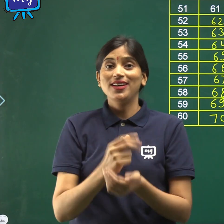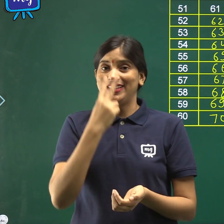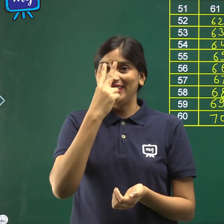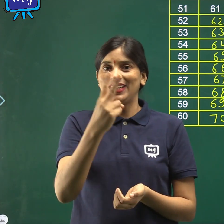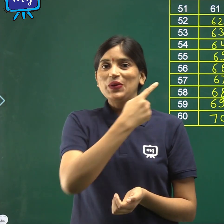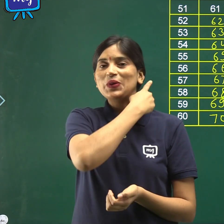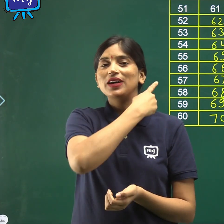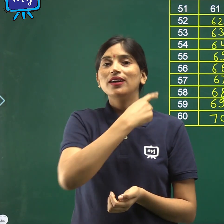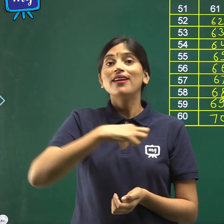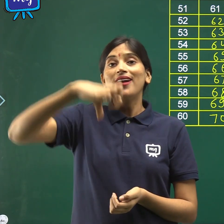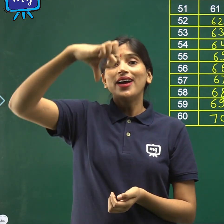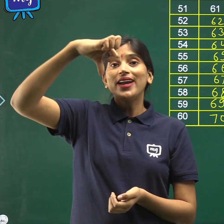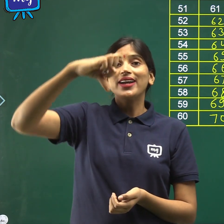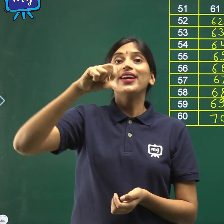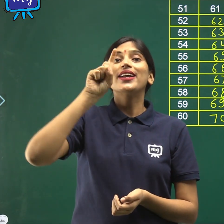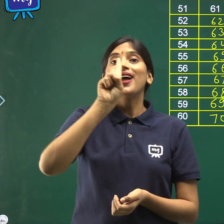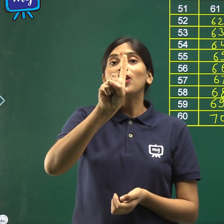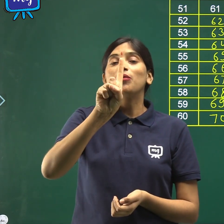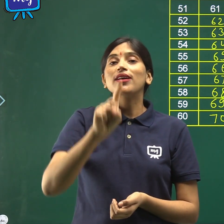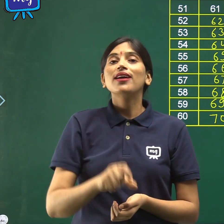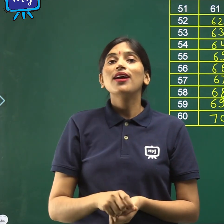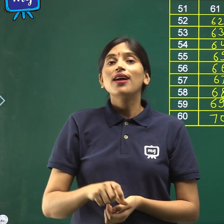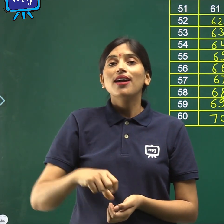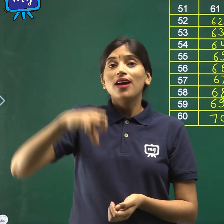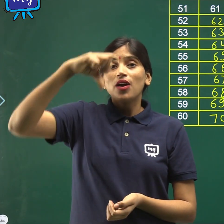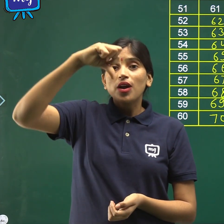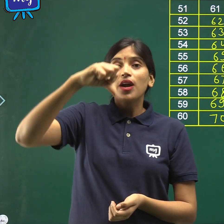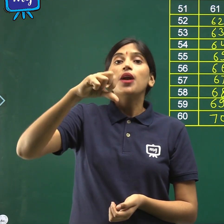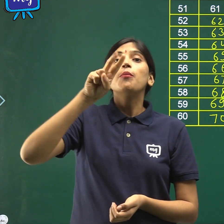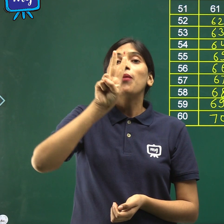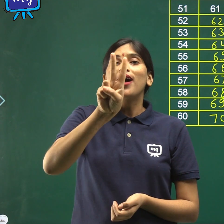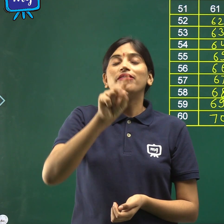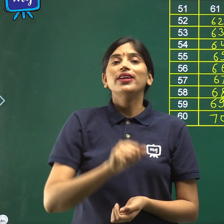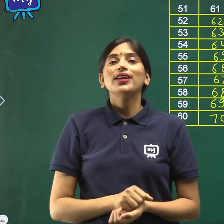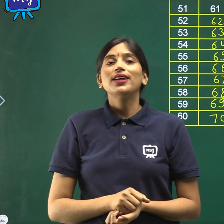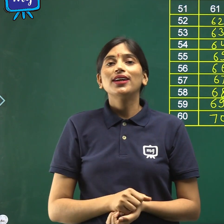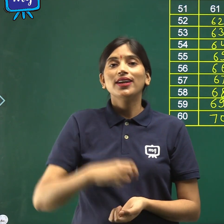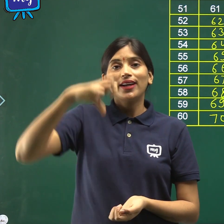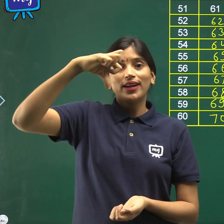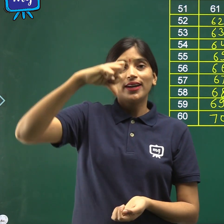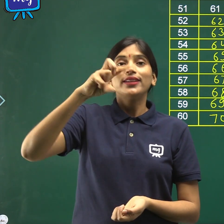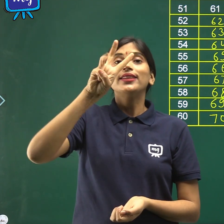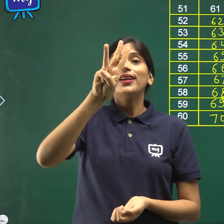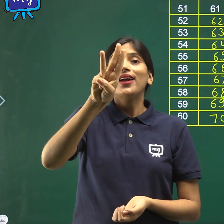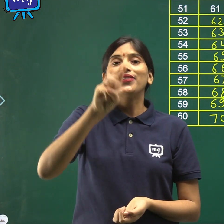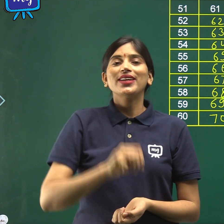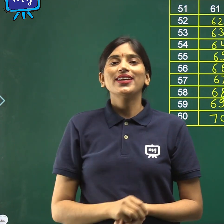देखो 91, उसके बाद 92, 93,